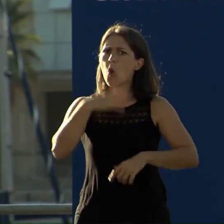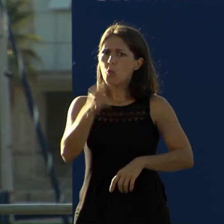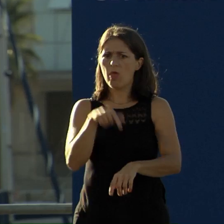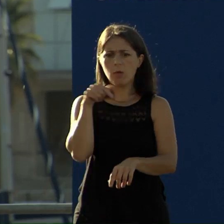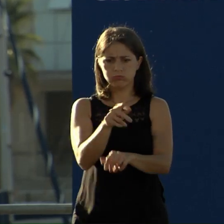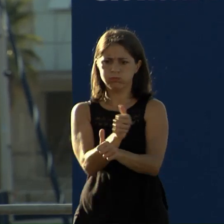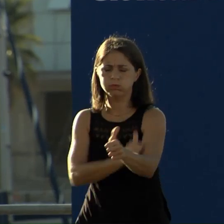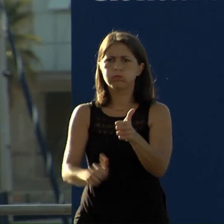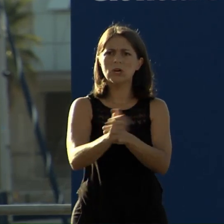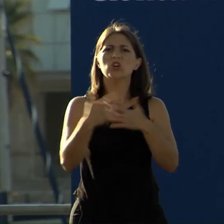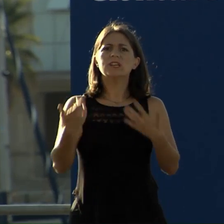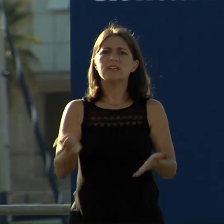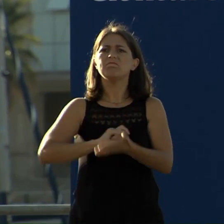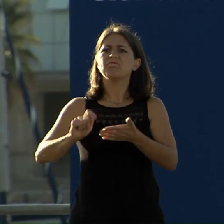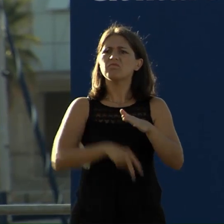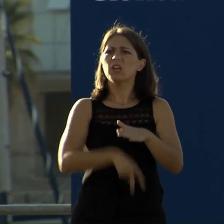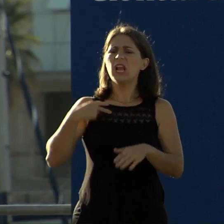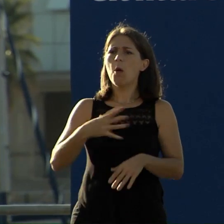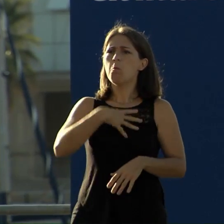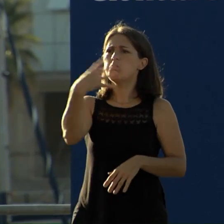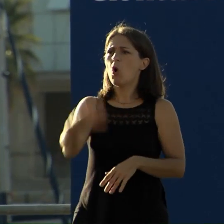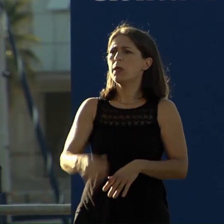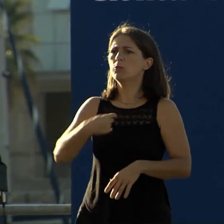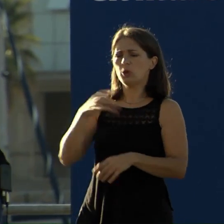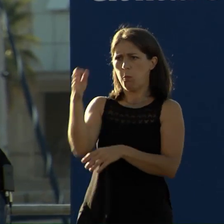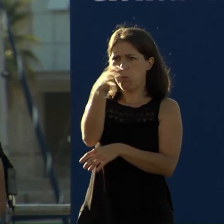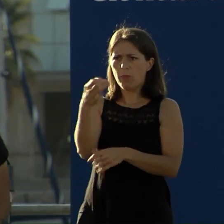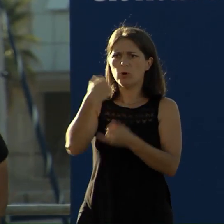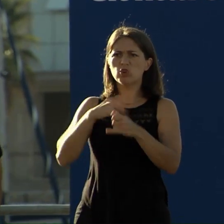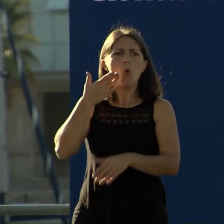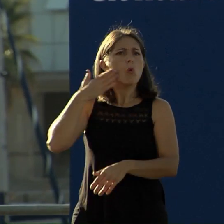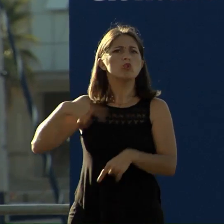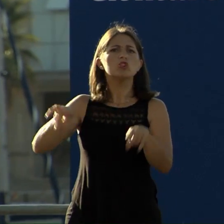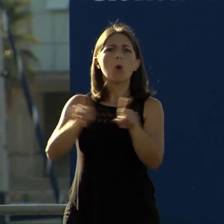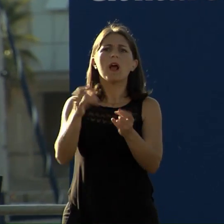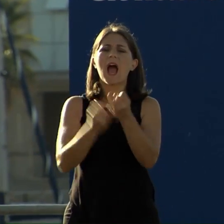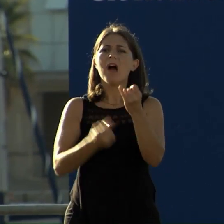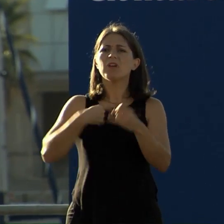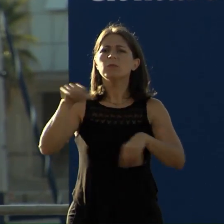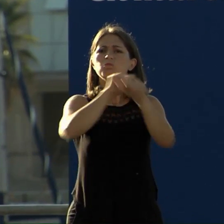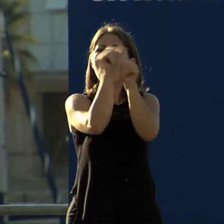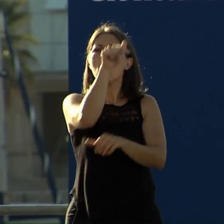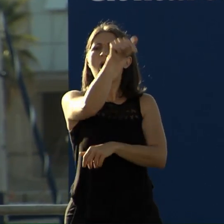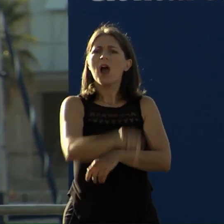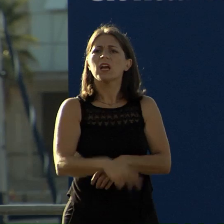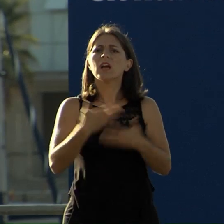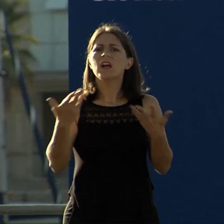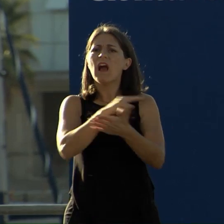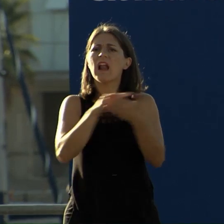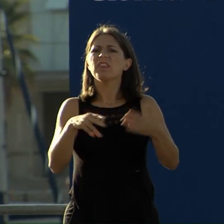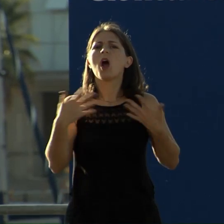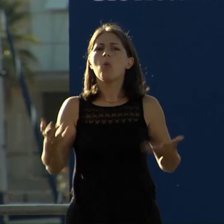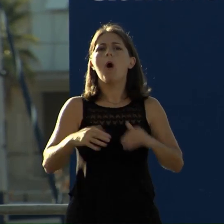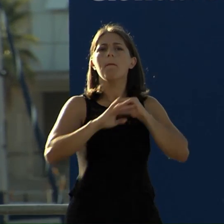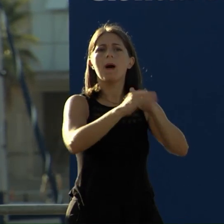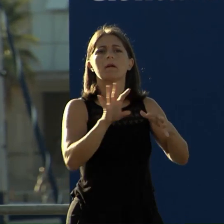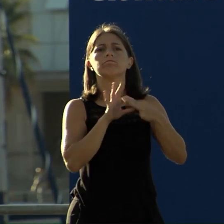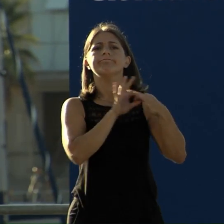Y como secretario general de Podemos estoy orgulloso de que nuestra referencia en Galicia sea en Marea.